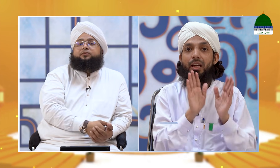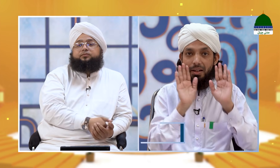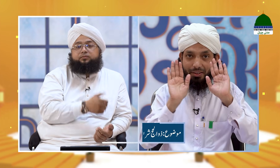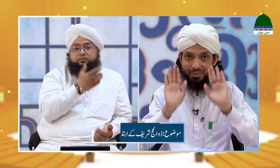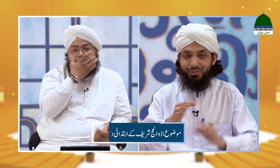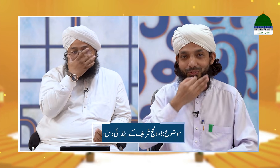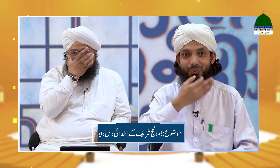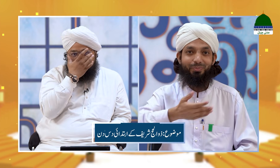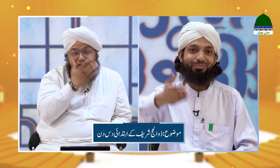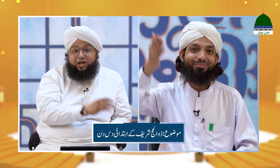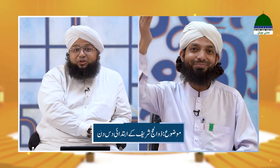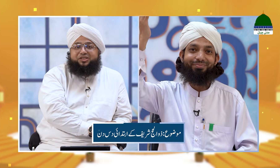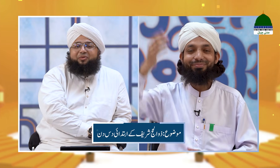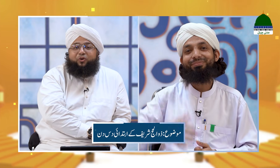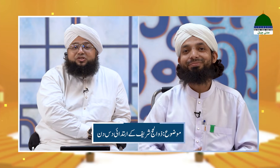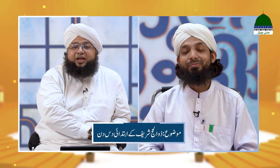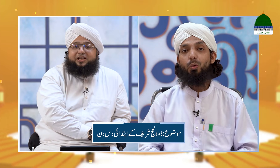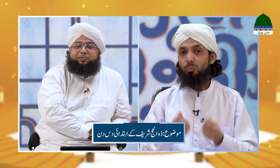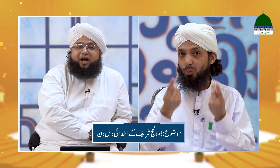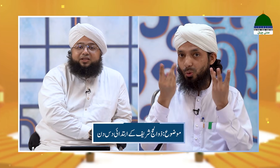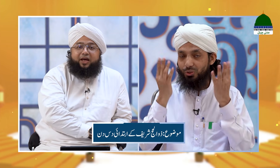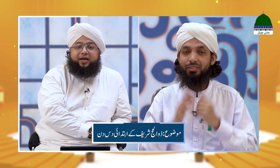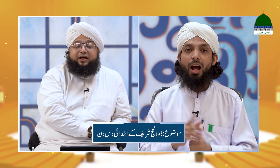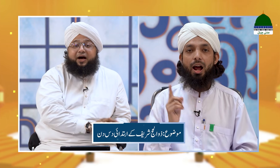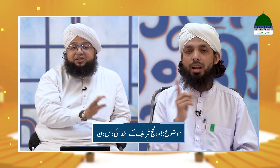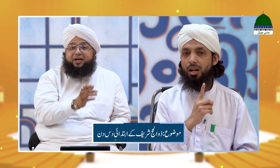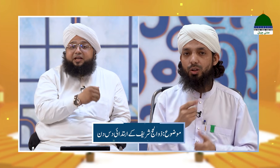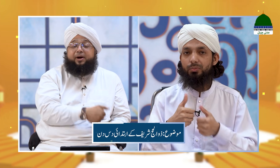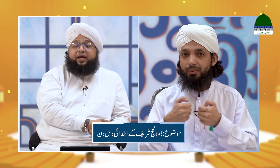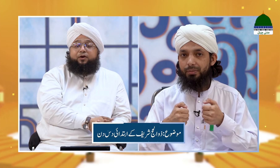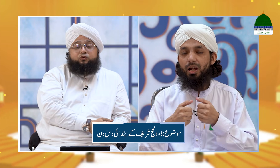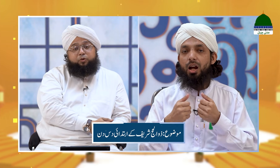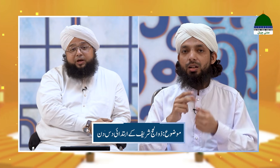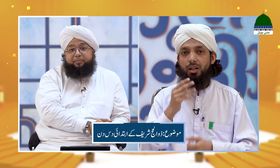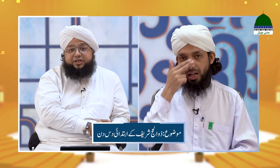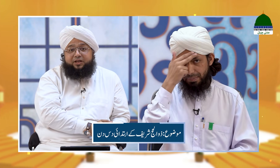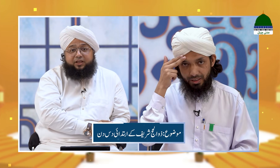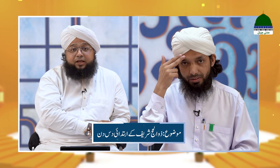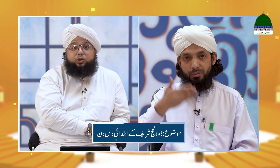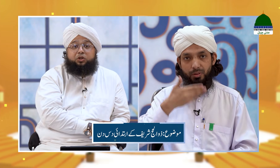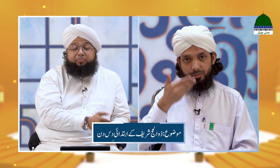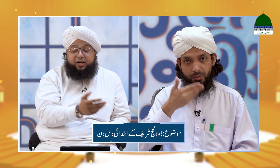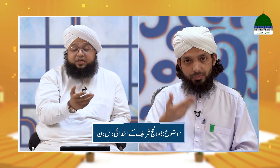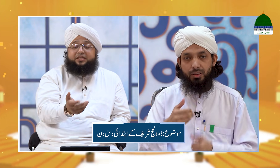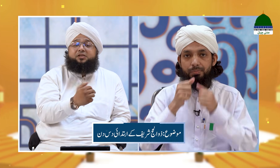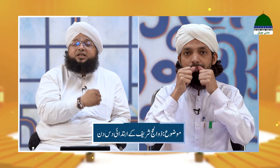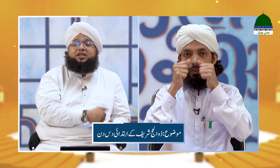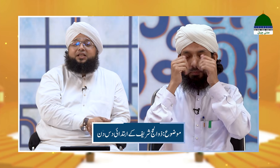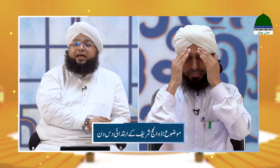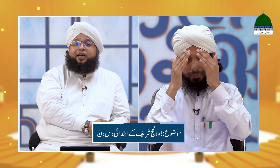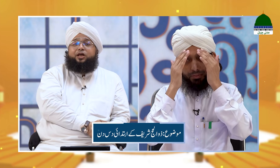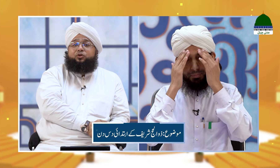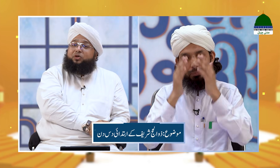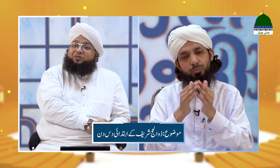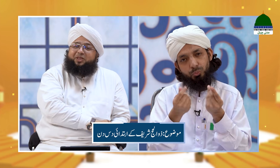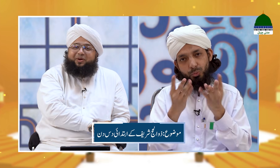ہیں۔ تو اس طرح بہت ساری تسبیحات ہیں، آیت کریمہ ہے، اس کو بھی ہم پڑھ سکتے ہیں، درود پاک کی کثرت کر سکتے